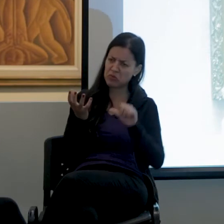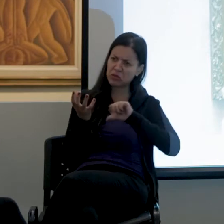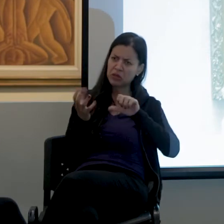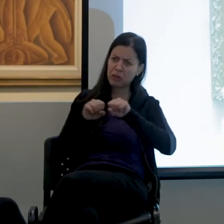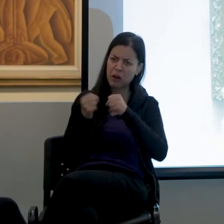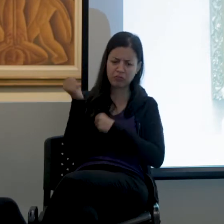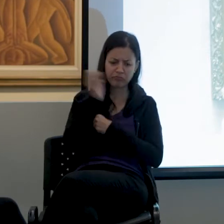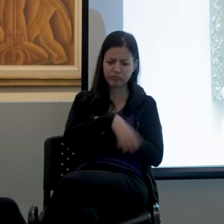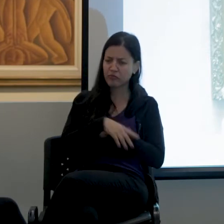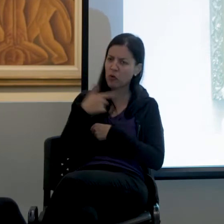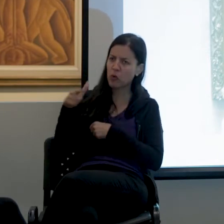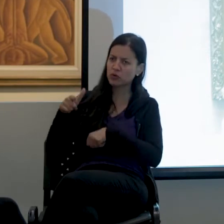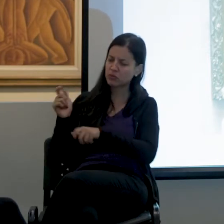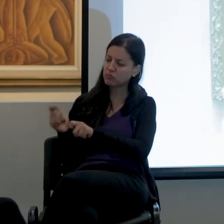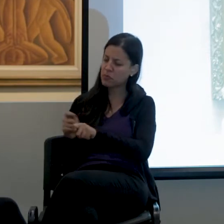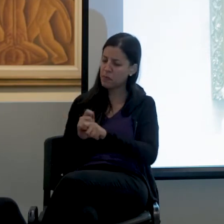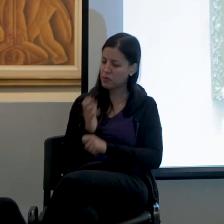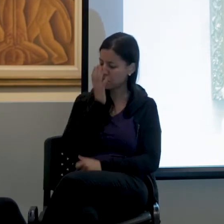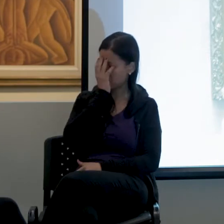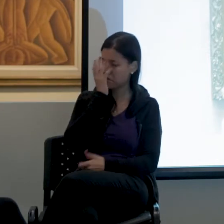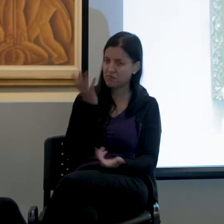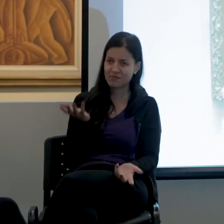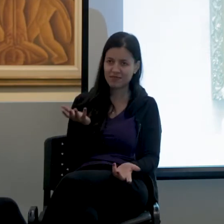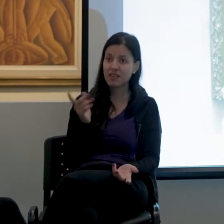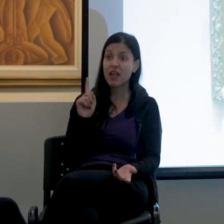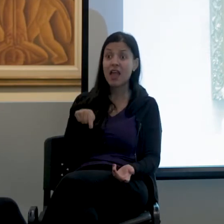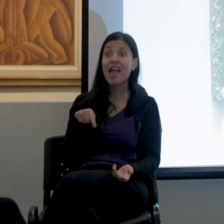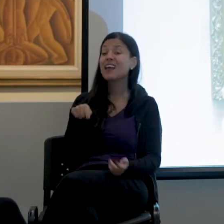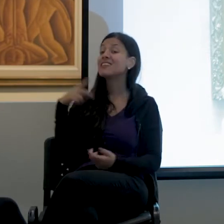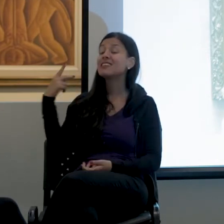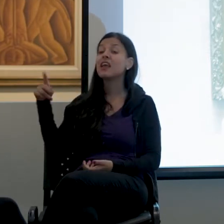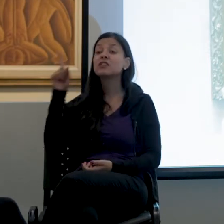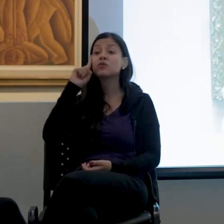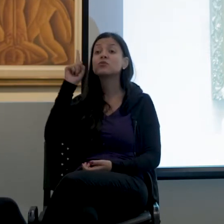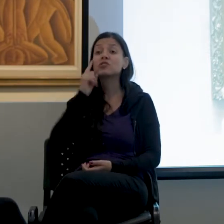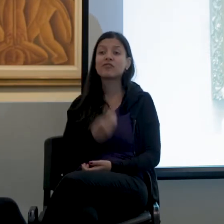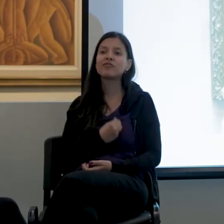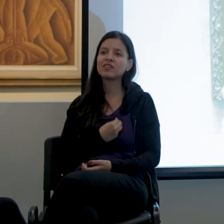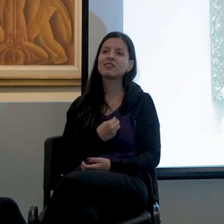coisa qualquer. Né? É um objeto da vida, do cotidiano.